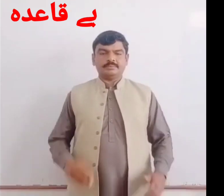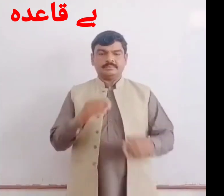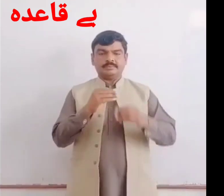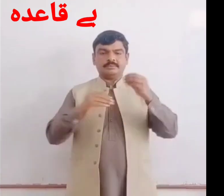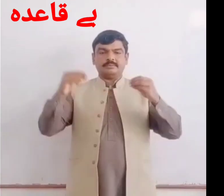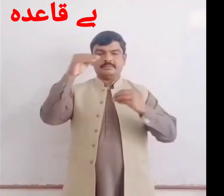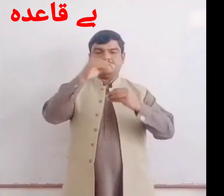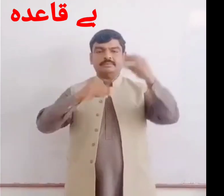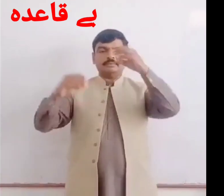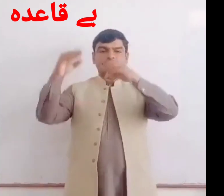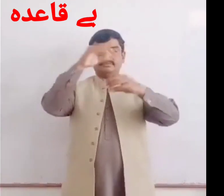बेकायदा,